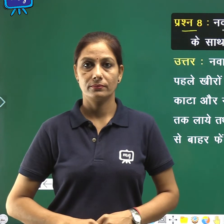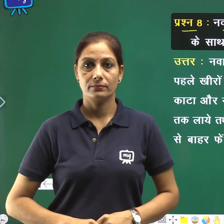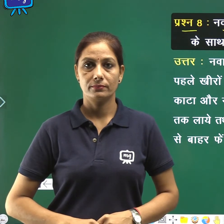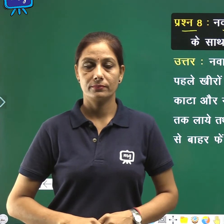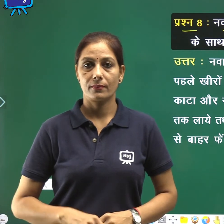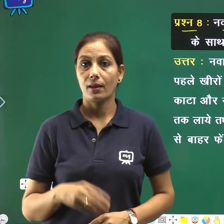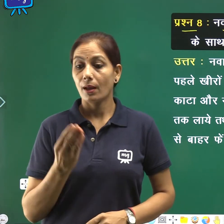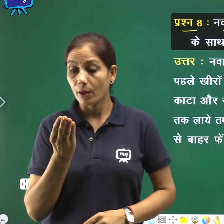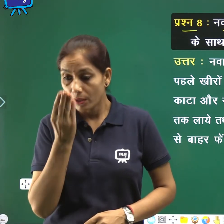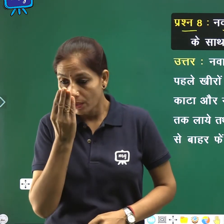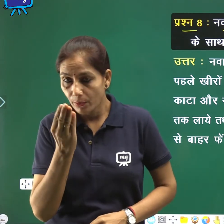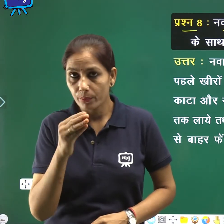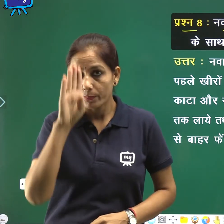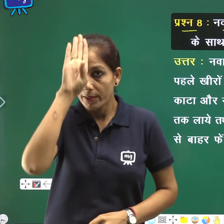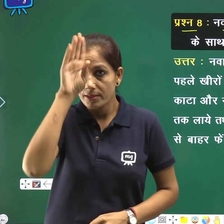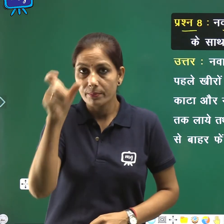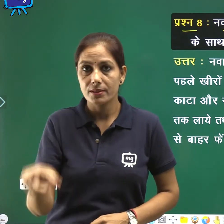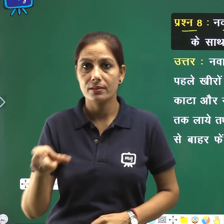नवाब साहब ने